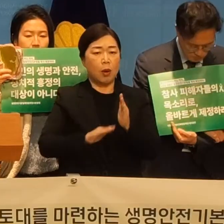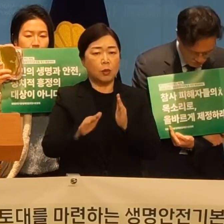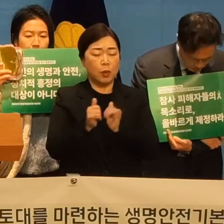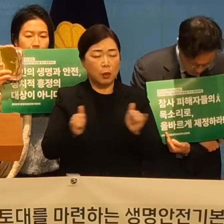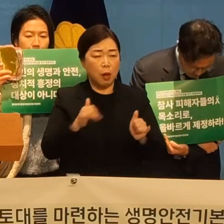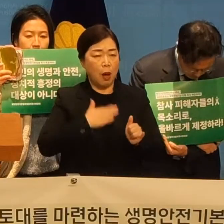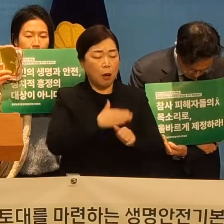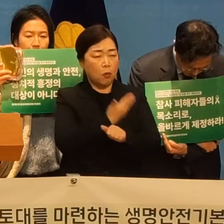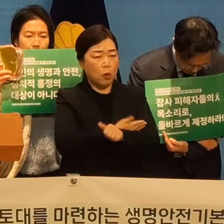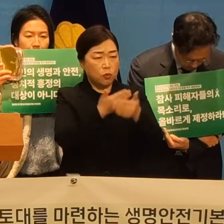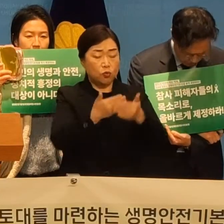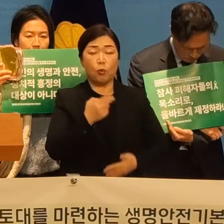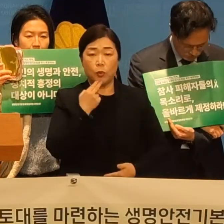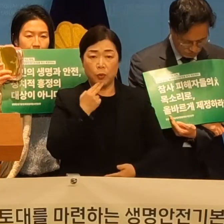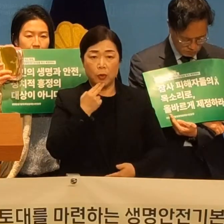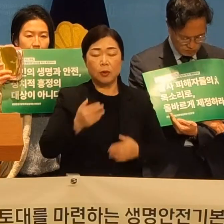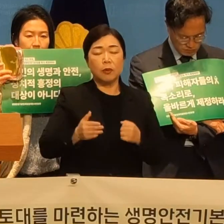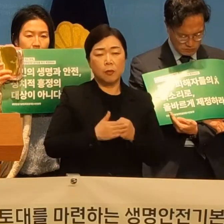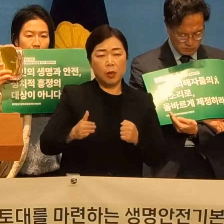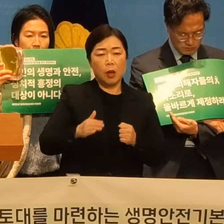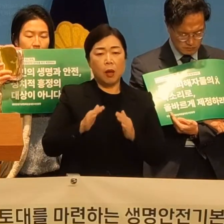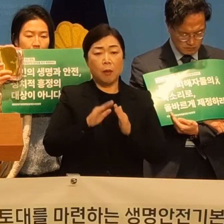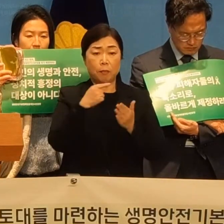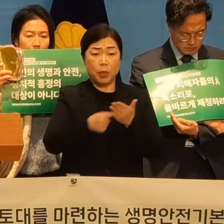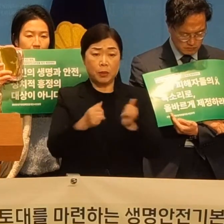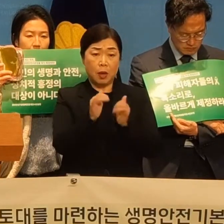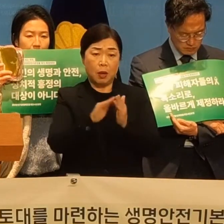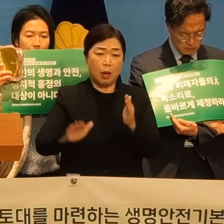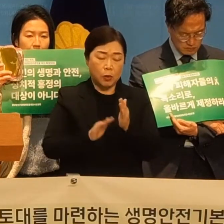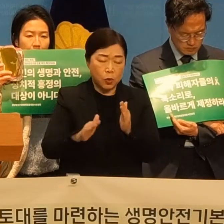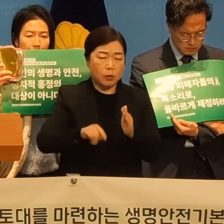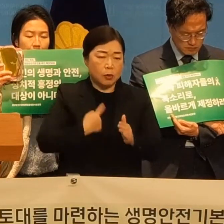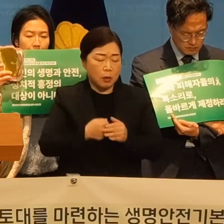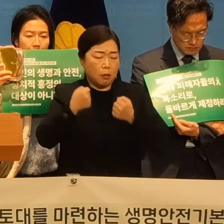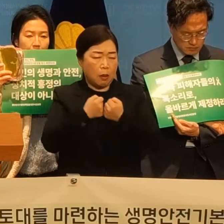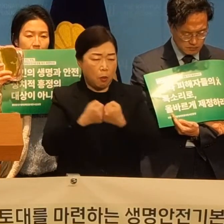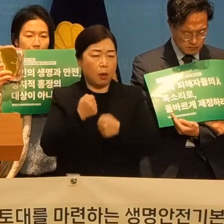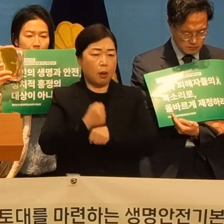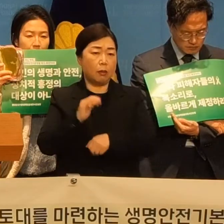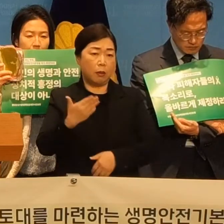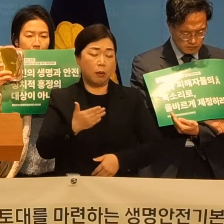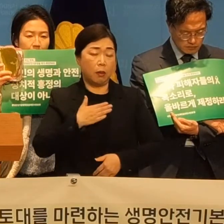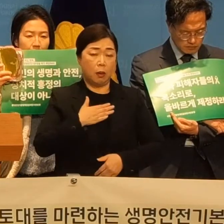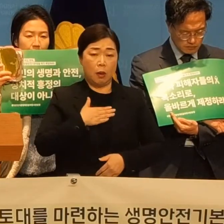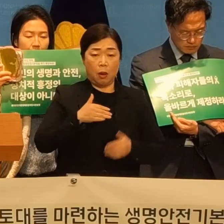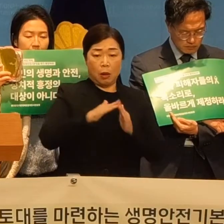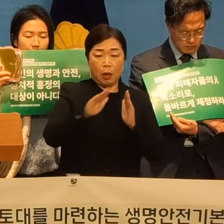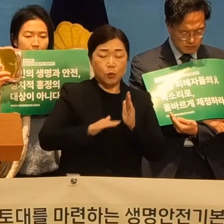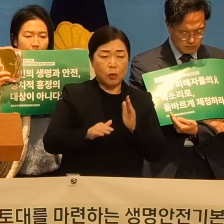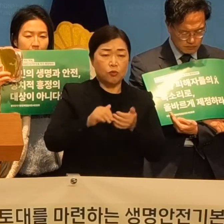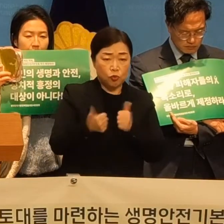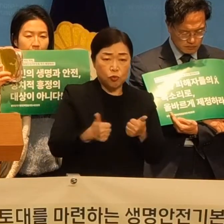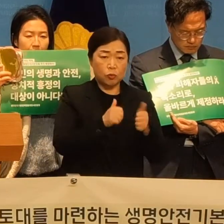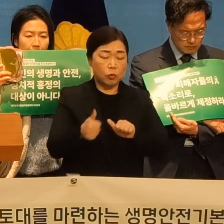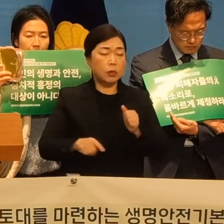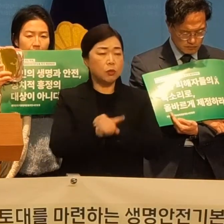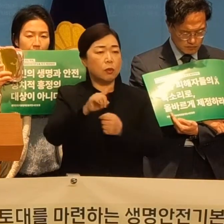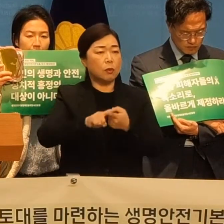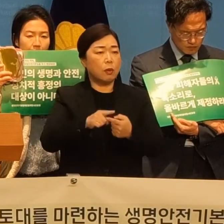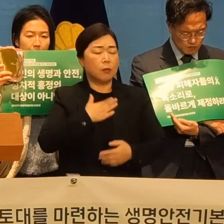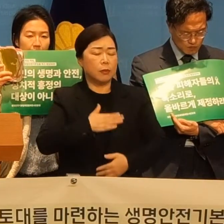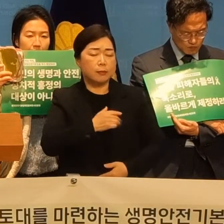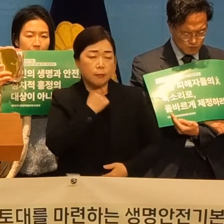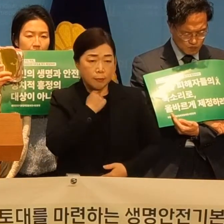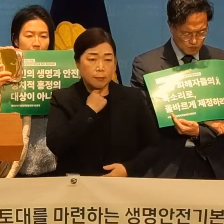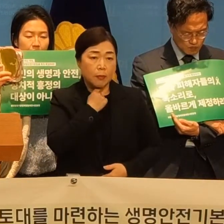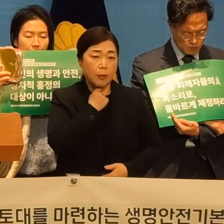않습니다. 그래서 유가족들은 스스로 나서 싸워야만 합니다. 내 가족의 죽음 이후, 죽음의 이유에 대해 알고 싶어하는 건